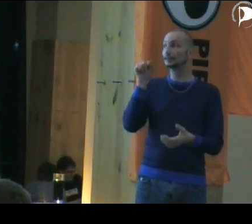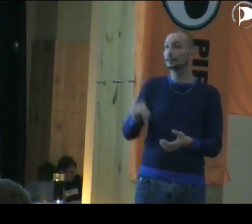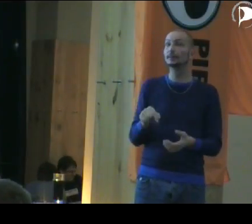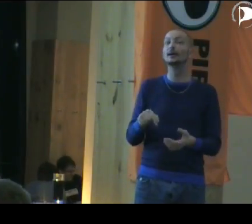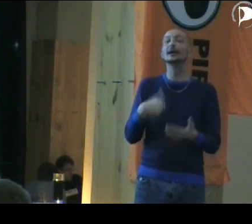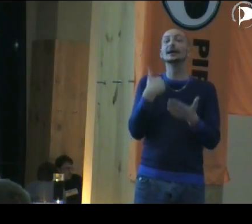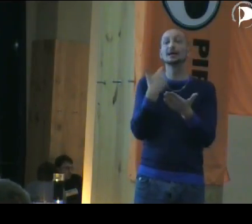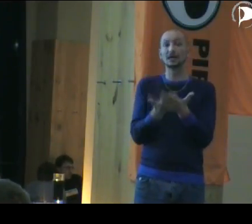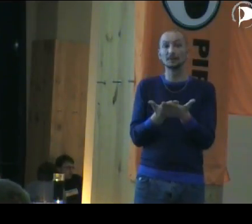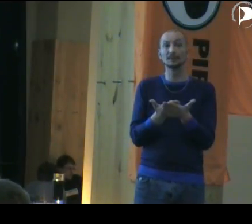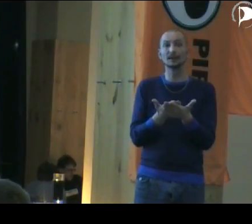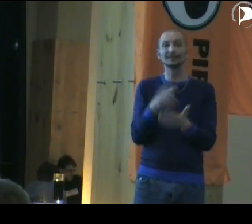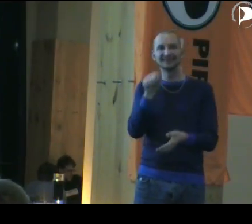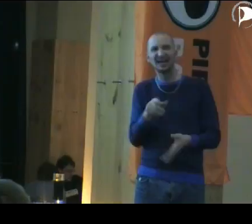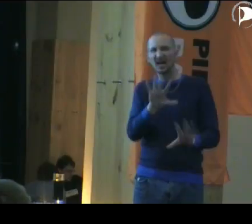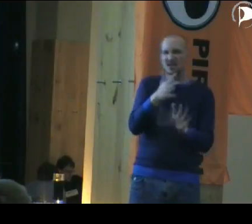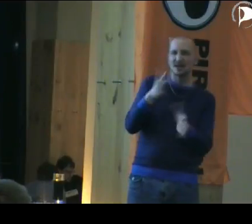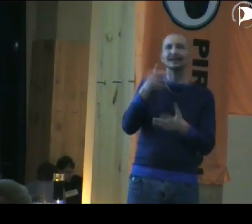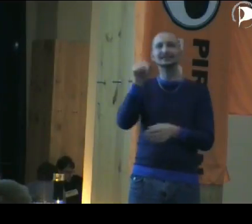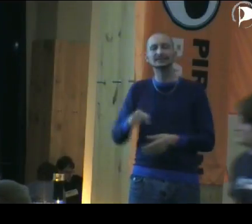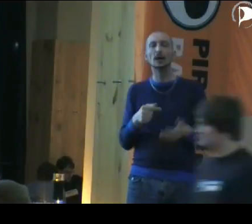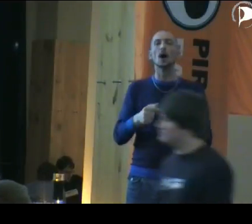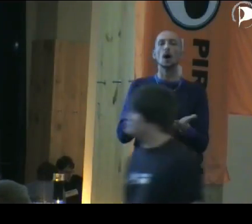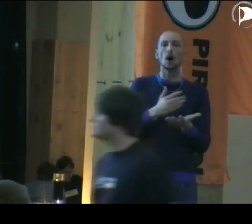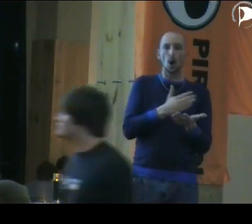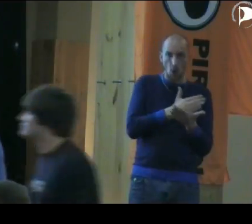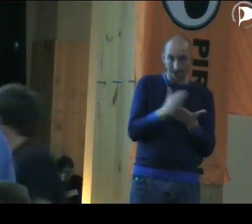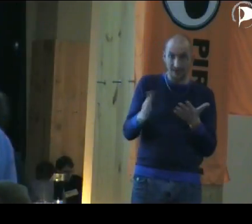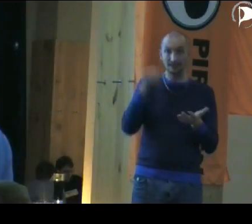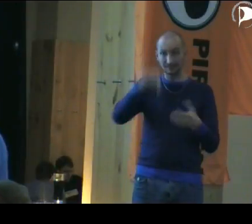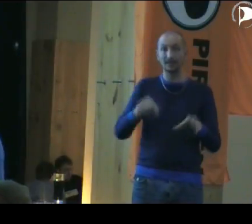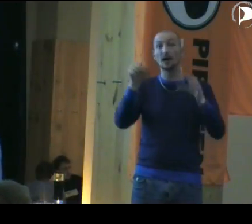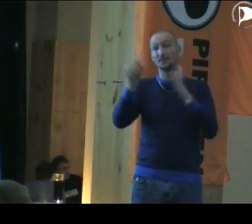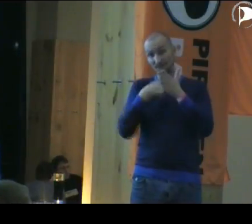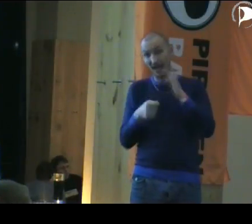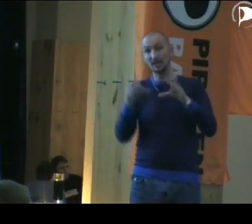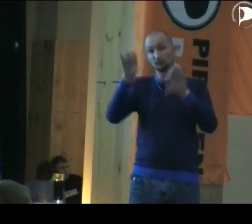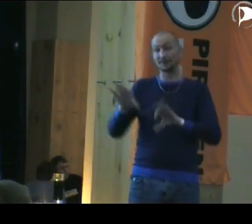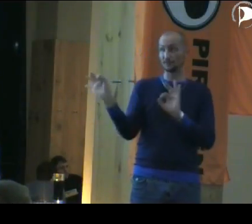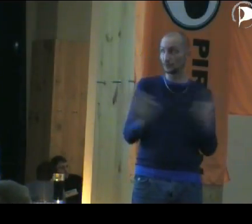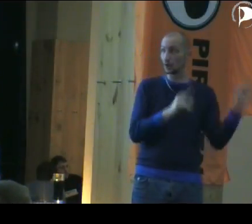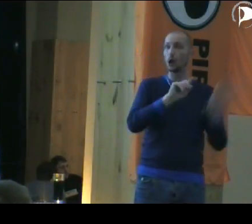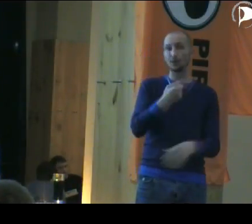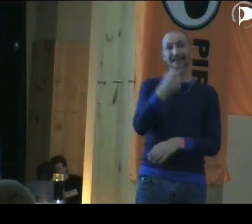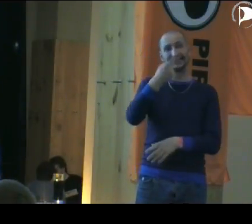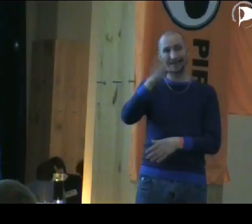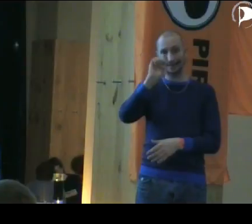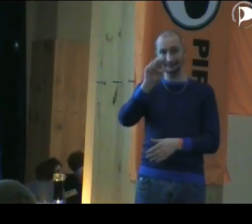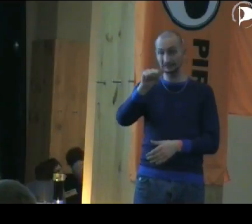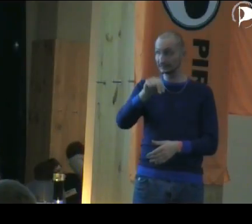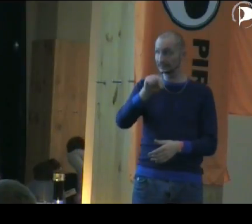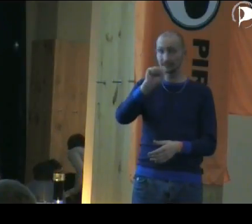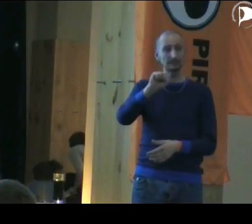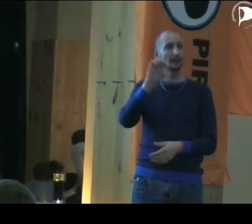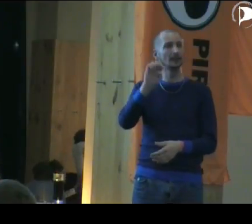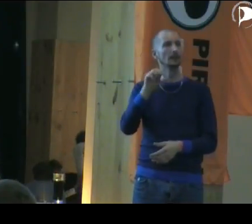es irgendwelche zweifel an der ordentlichen durchführung der wahlen zu würdigen geschäftsführer und zu gehen sie nicht ist das 1